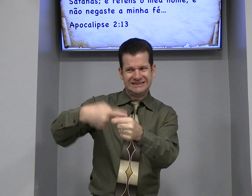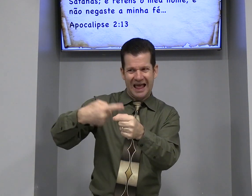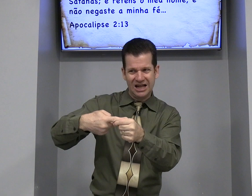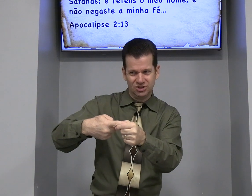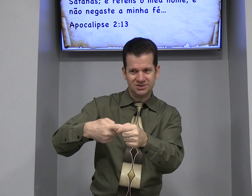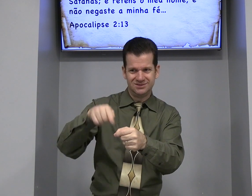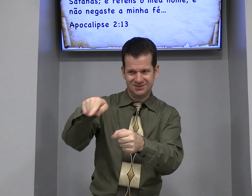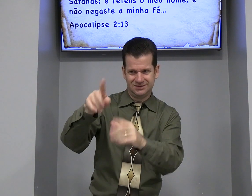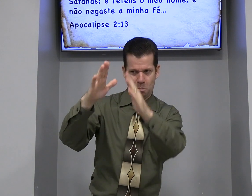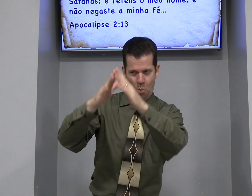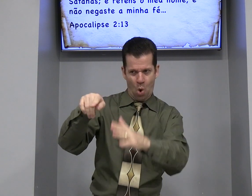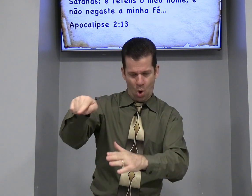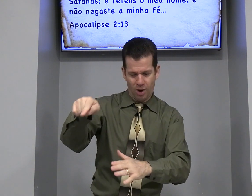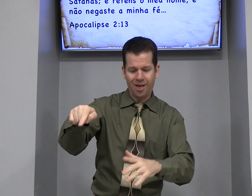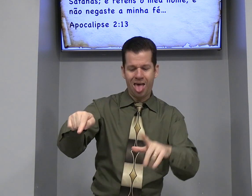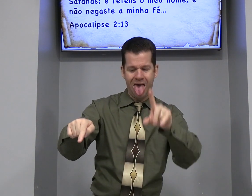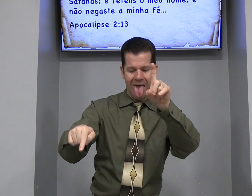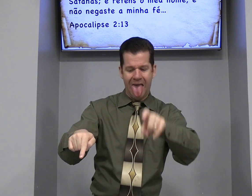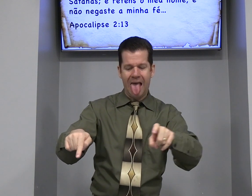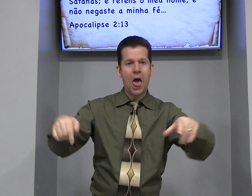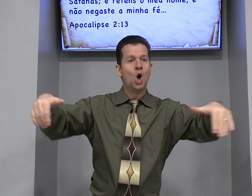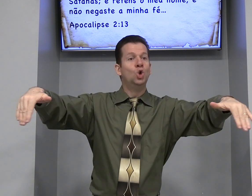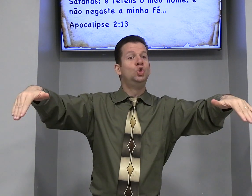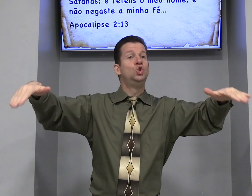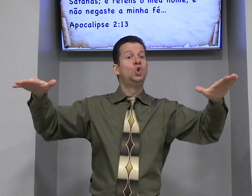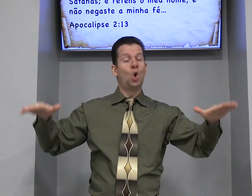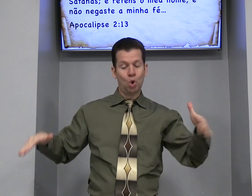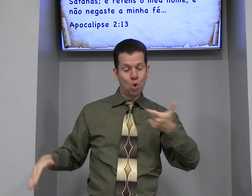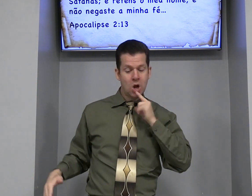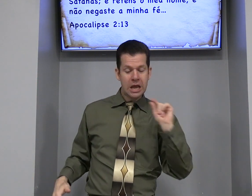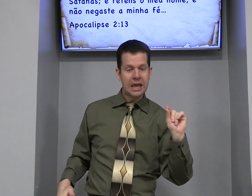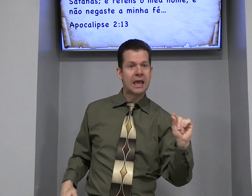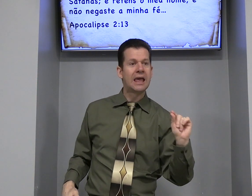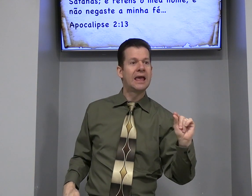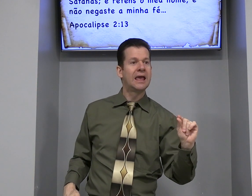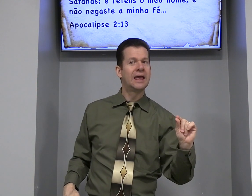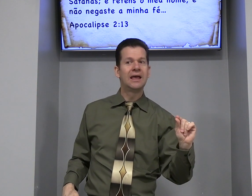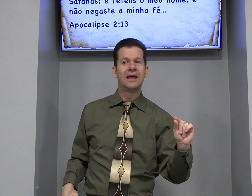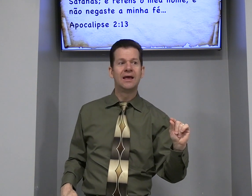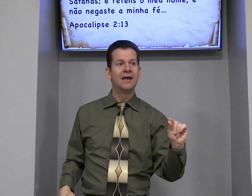que é onde está o trono de quem?